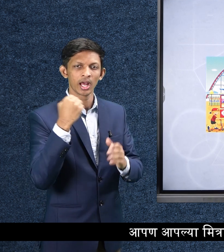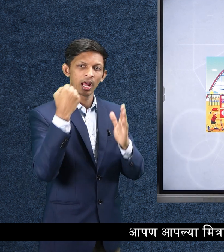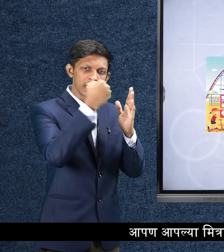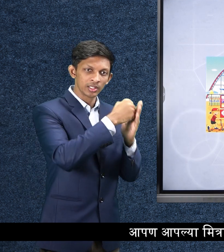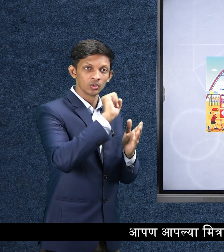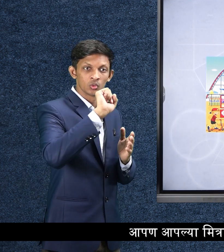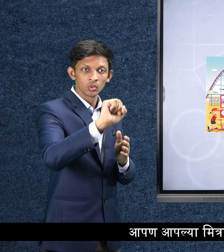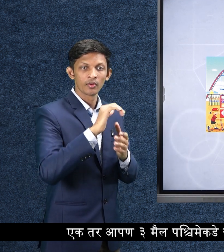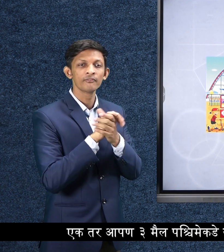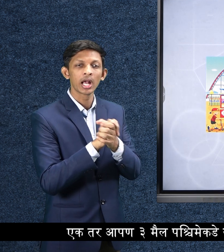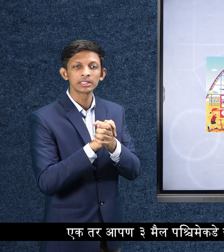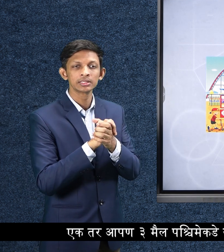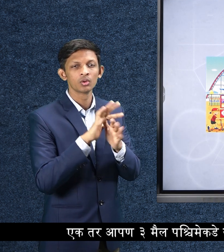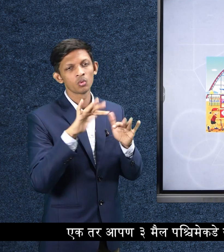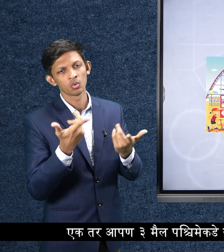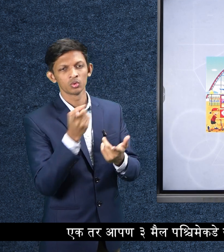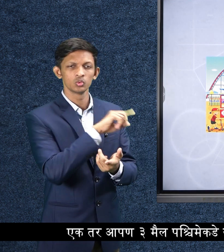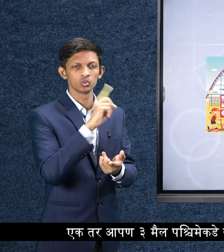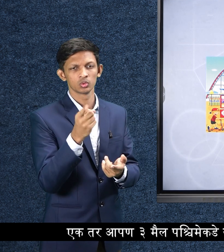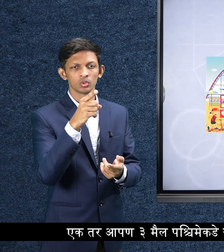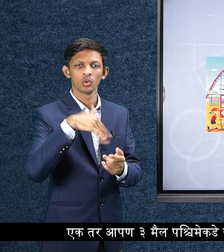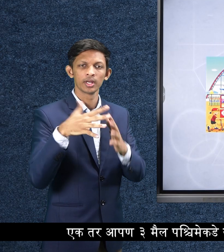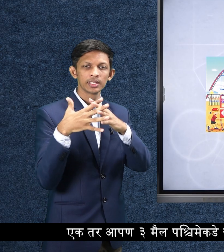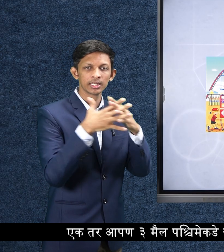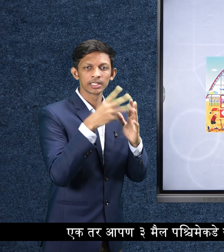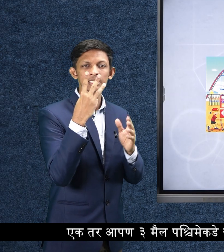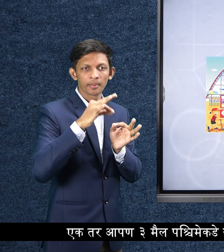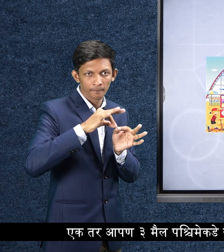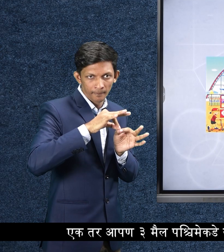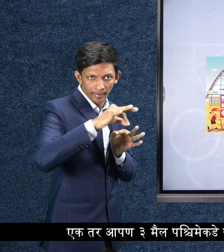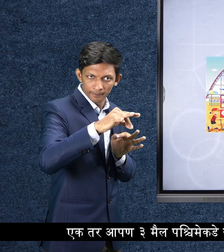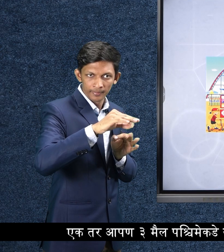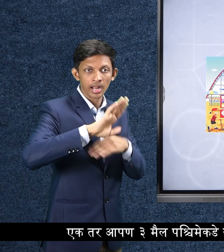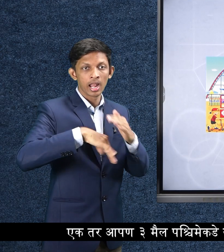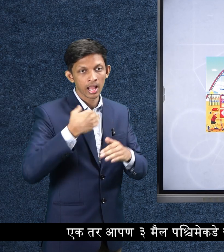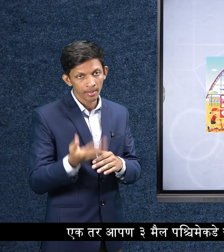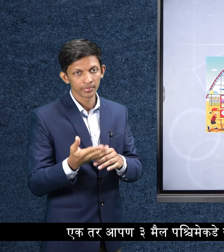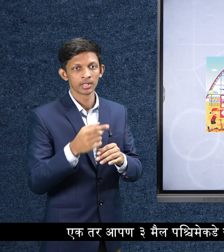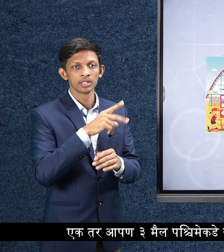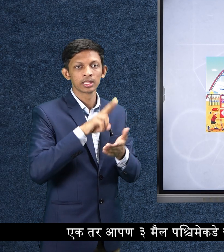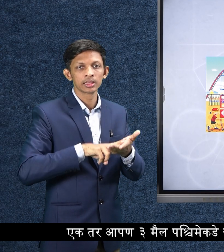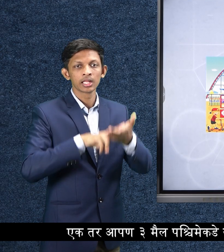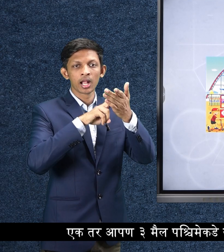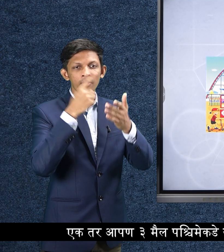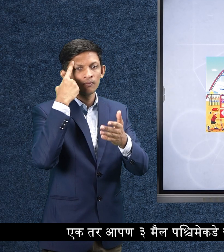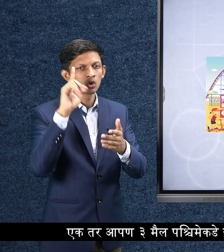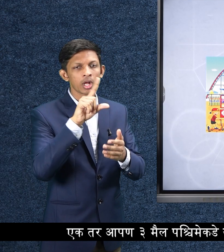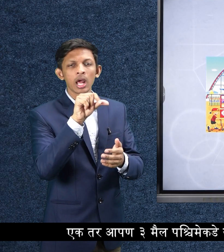पोहोचण्याचे 2 मार्ग आहेत. एक तर आपण 3 मैल पश्चिमेकडे जाता आणि नंतर आणखी 4 मैल उत्तरेकडे चालता,